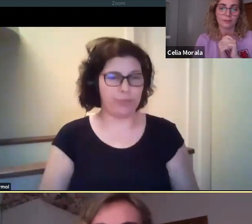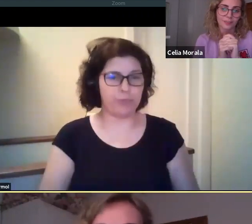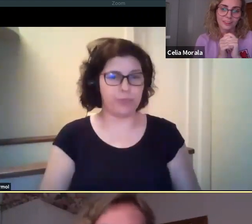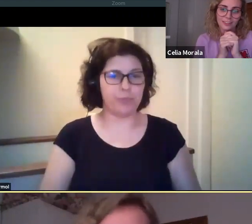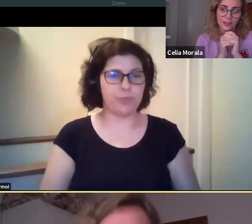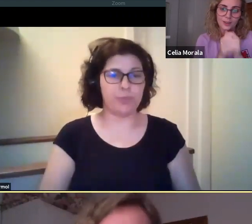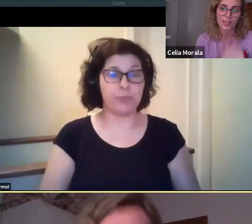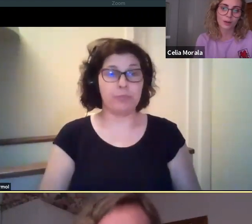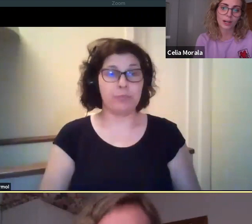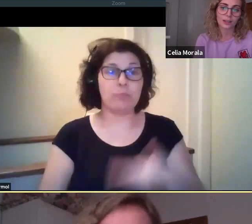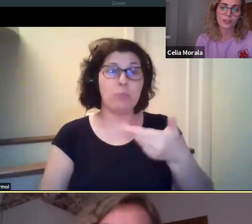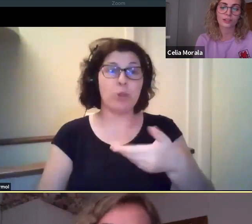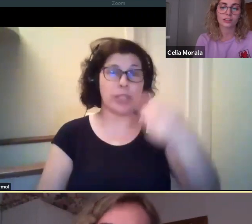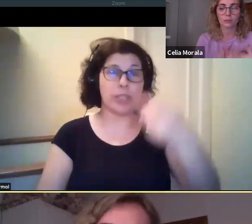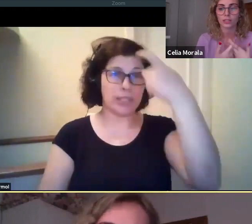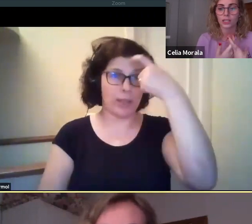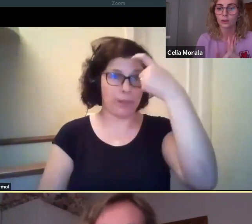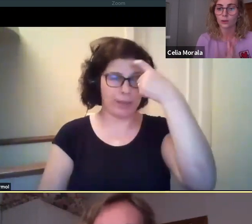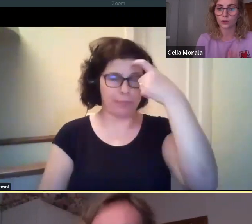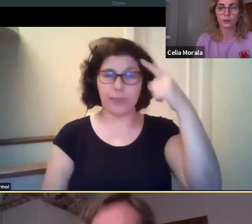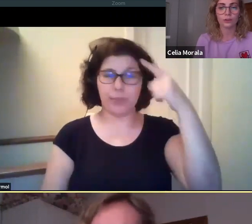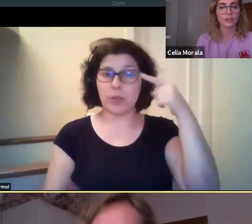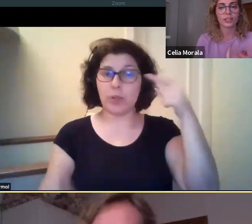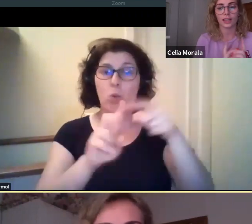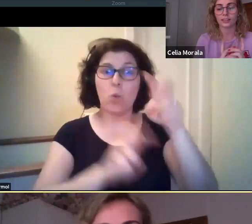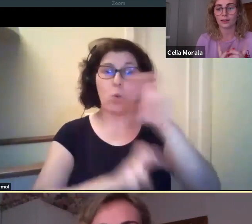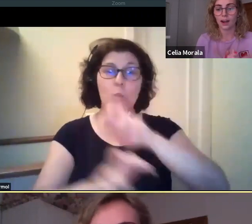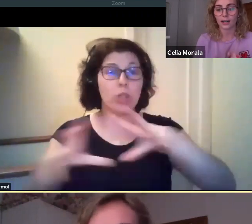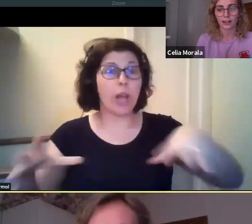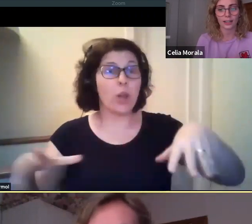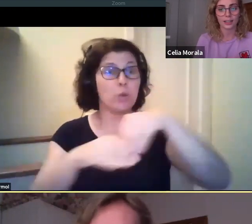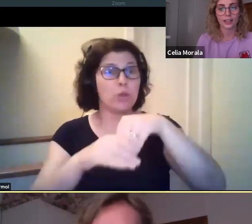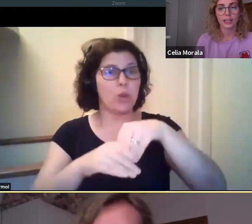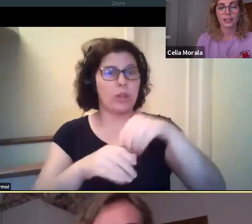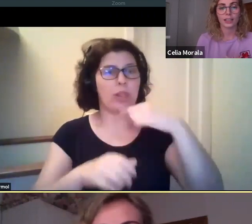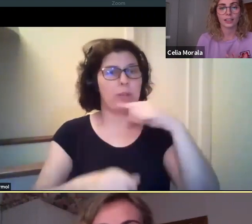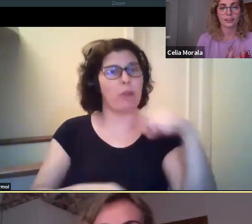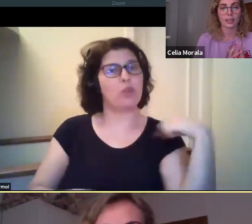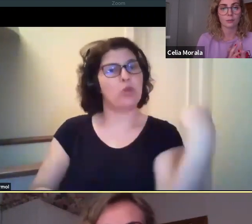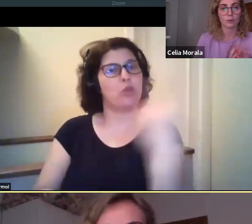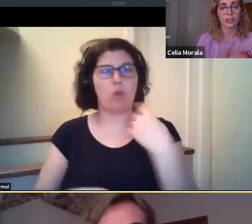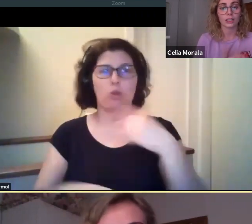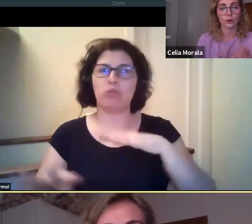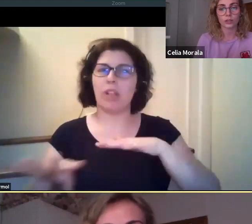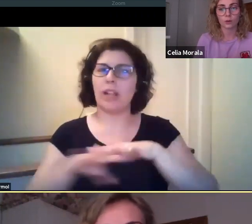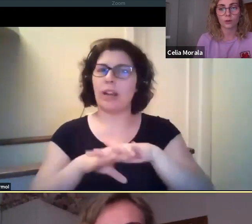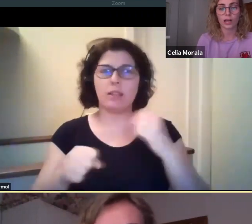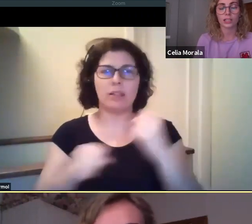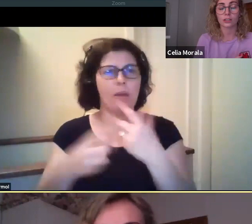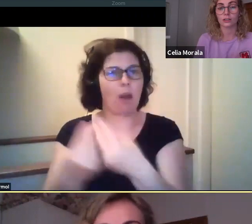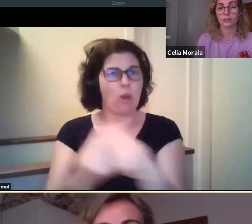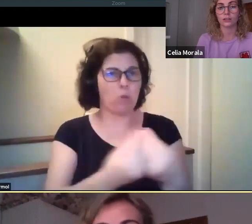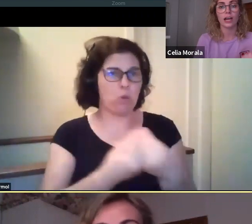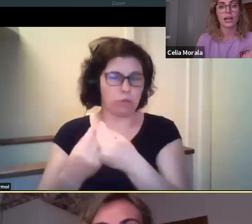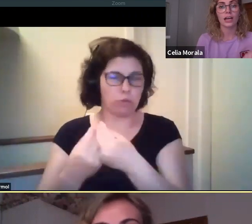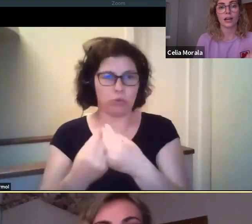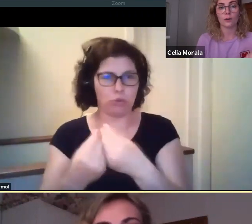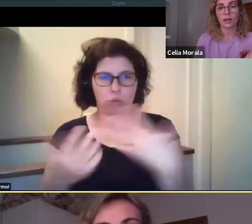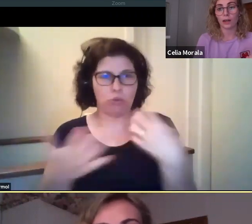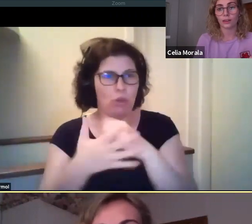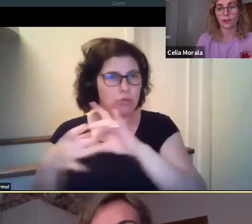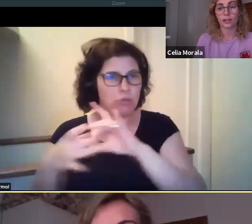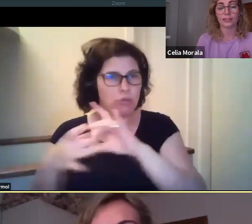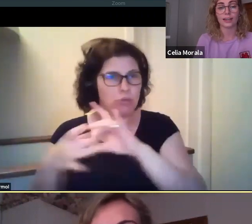para luchar por la inclusión tenemos que ir todos juntos, hay que trabajar en red, tenemos que ir todos a una, y sobre todo